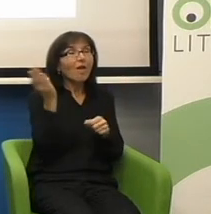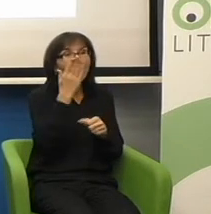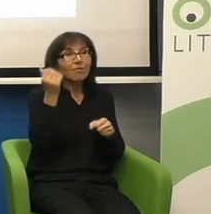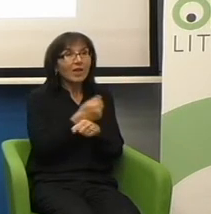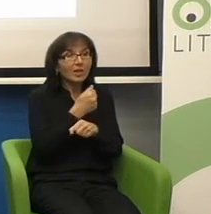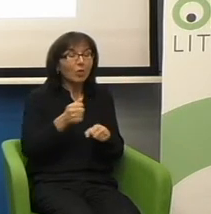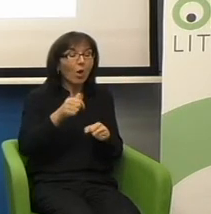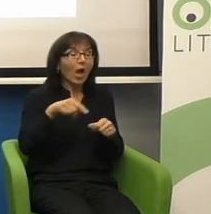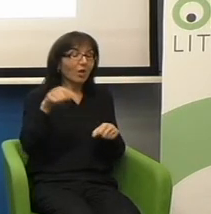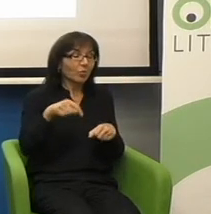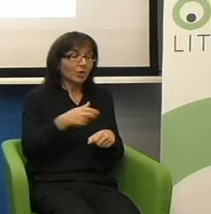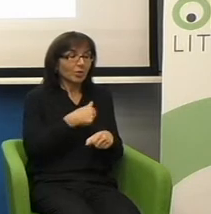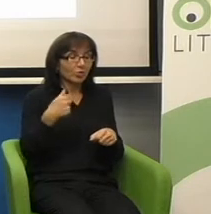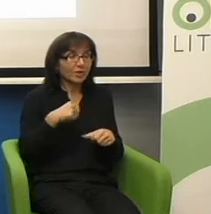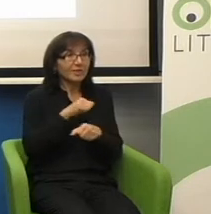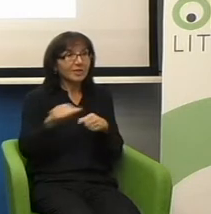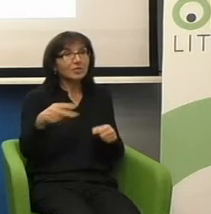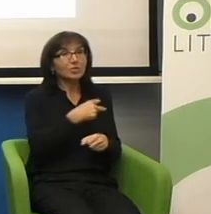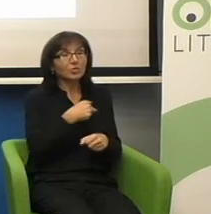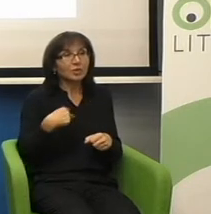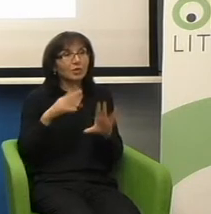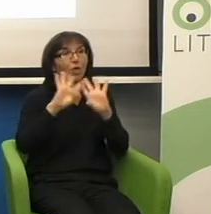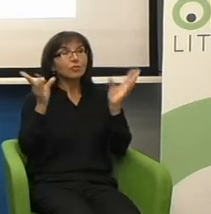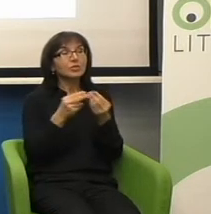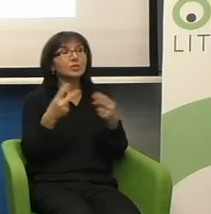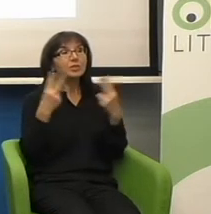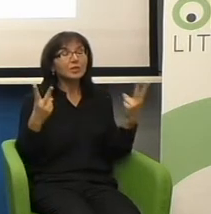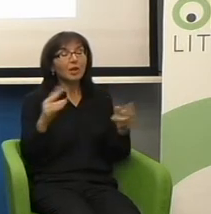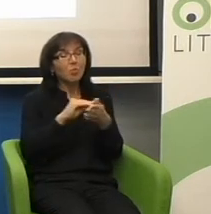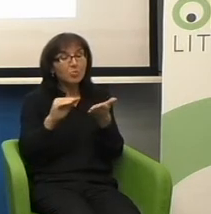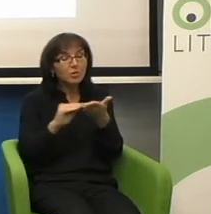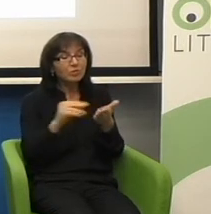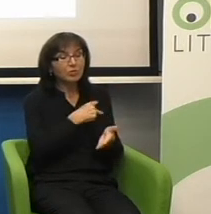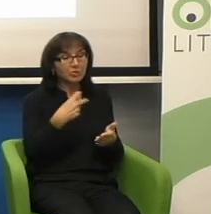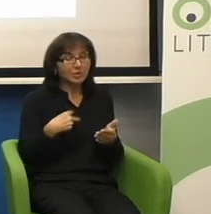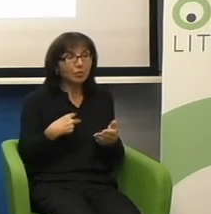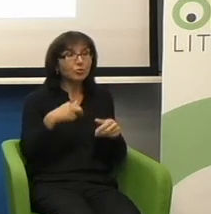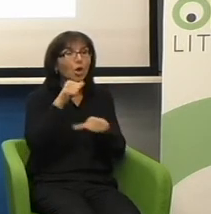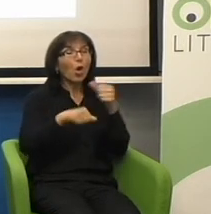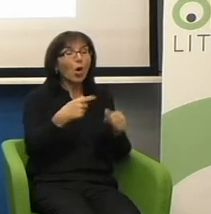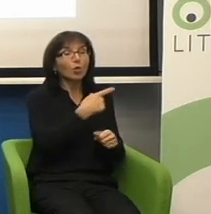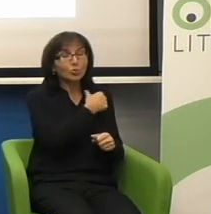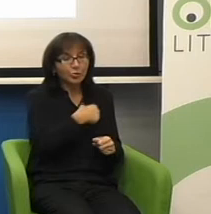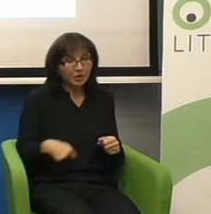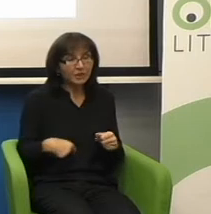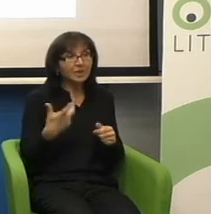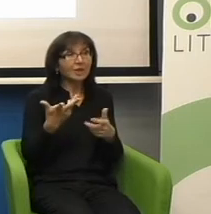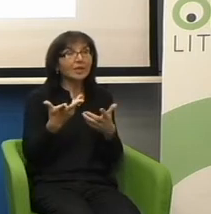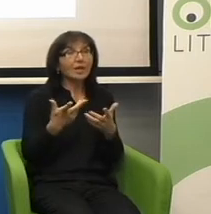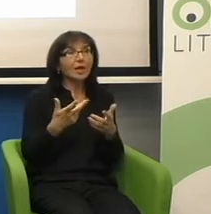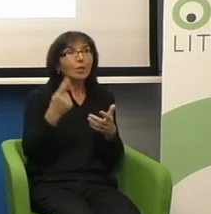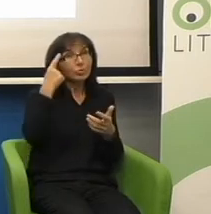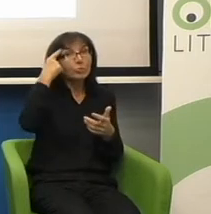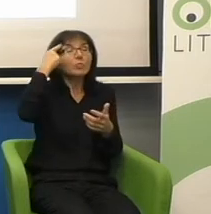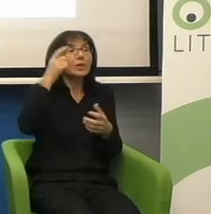jest Solidarność, nie? I wszyscy dziennikarze piszą o Solidarności, o rocznicach itd., itd. Przypominamy na tyle, na ile to się